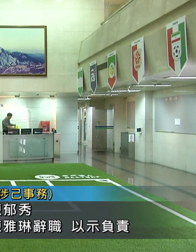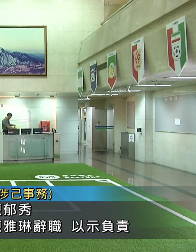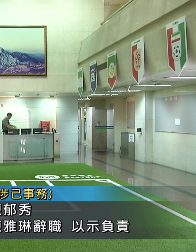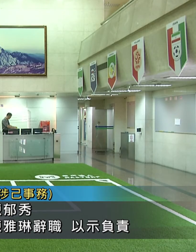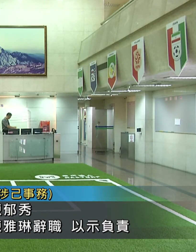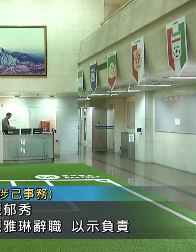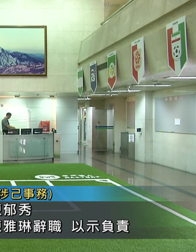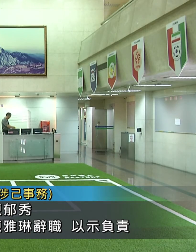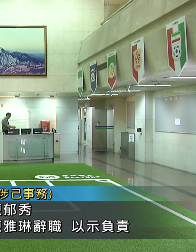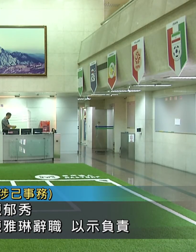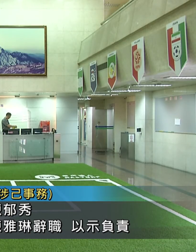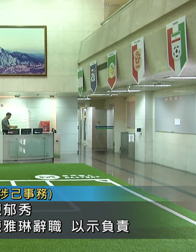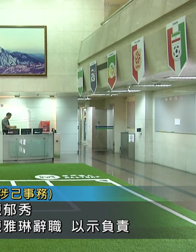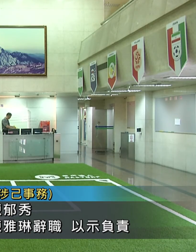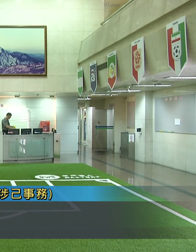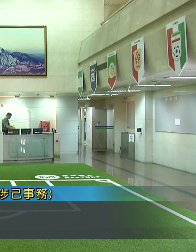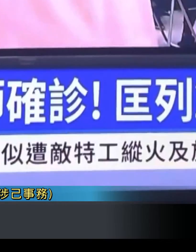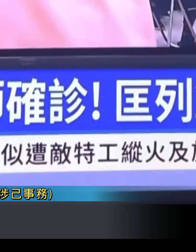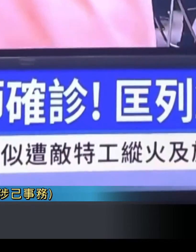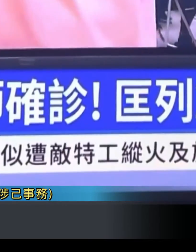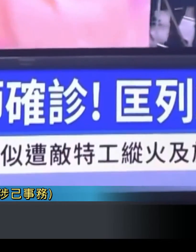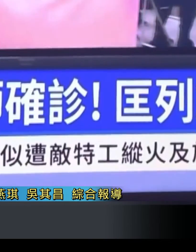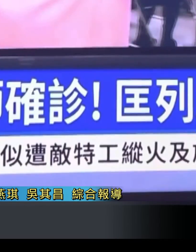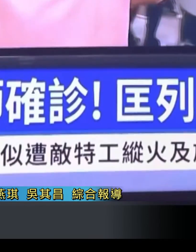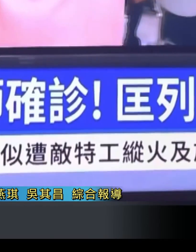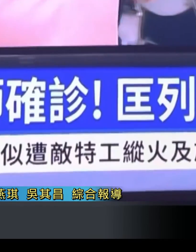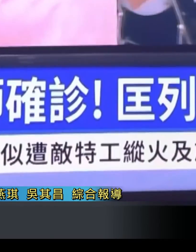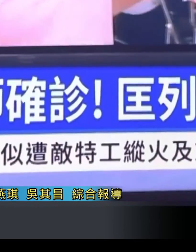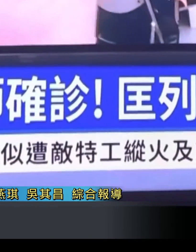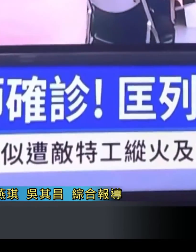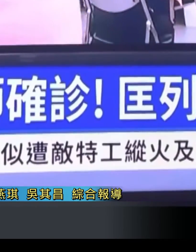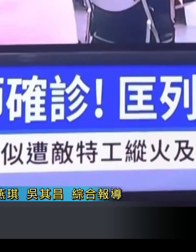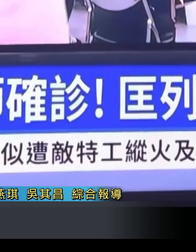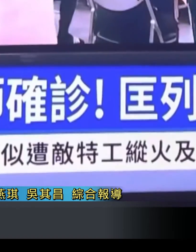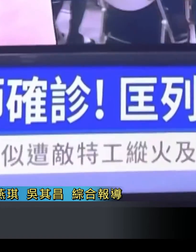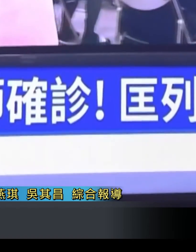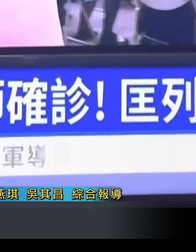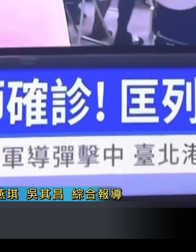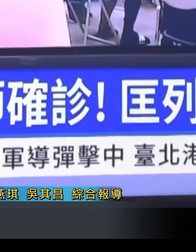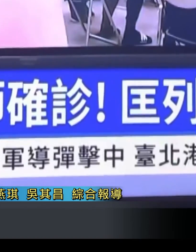职，以示负责。记者林继梅、庄志成、沙燕琪、吴其昌综合报道。